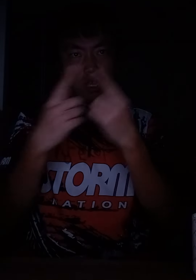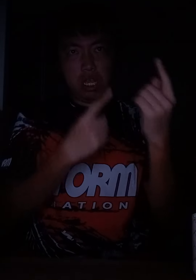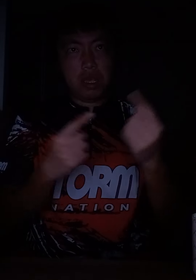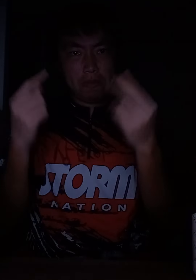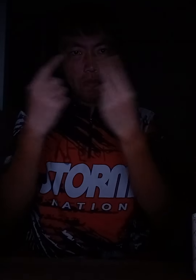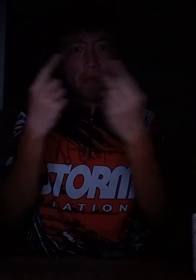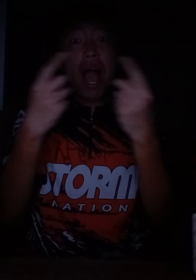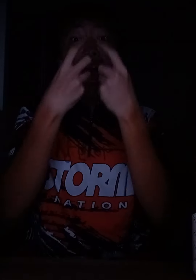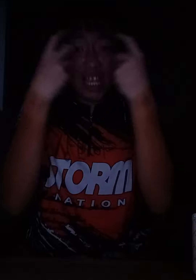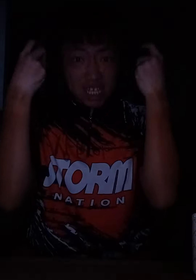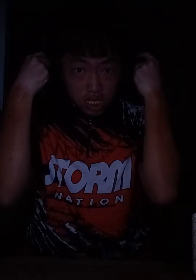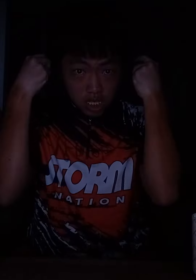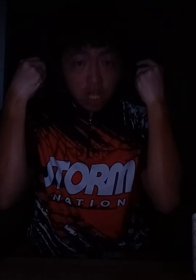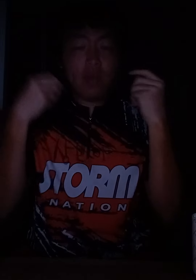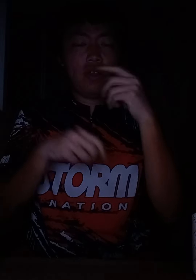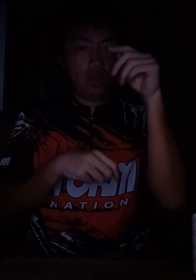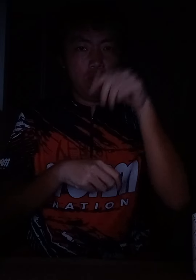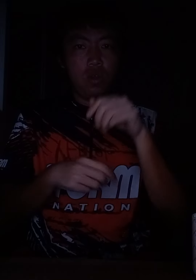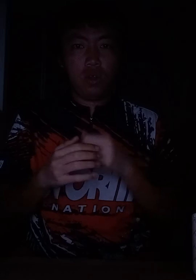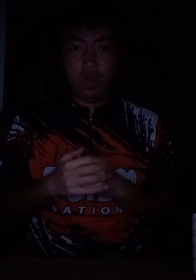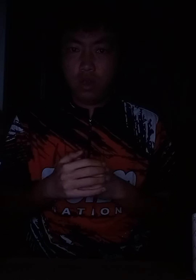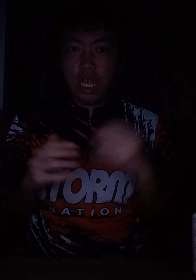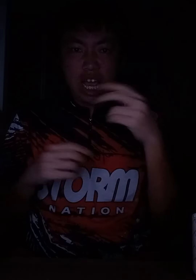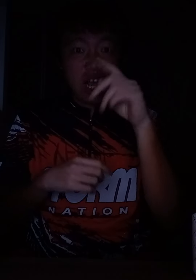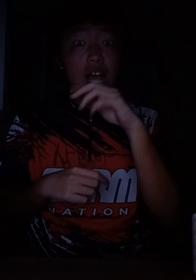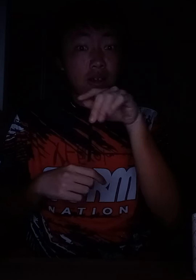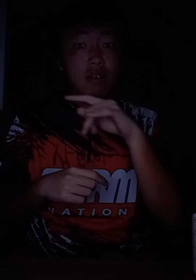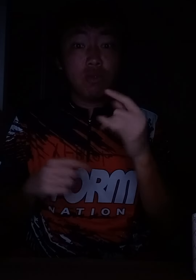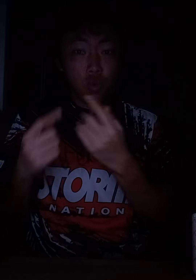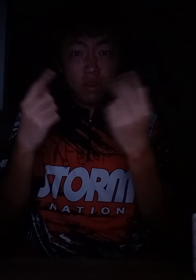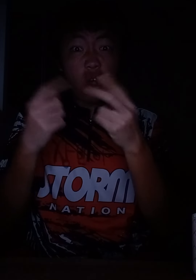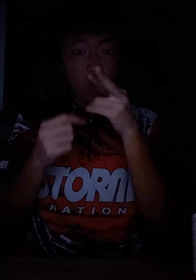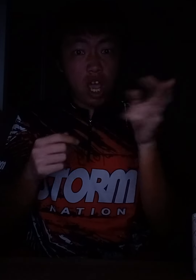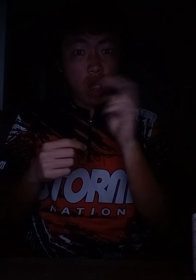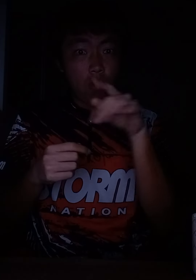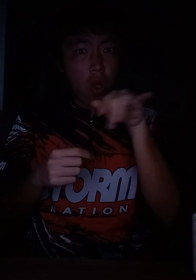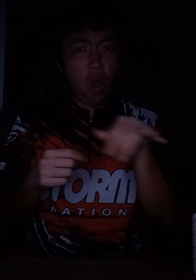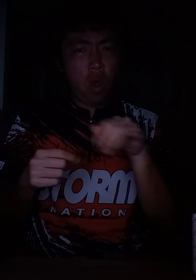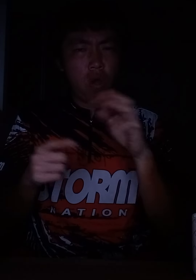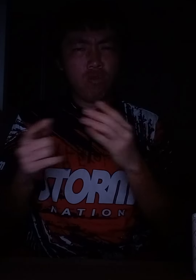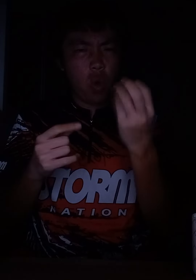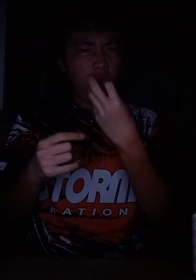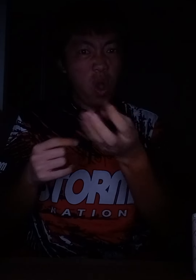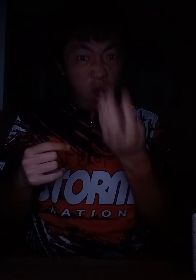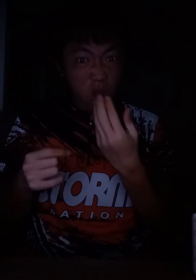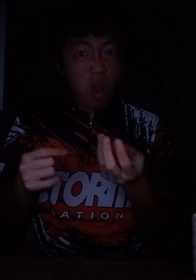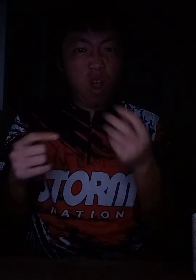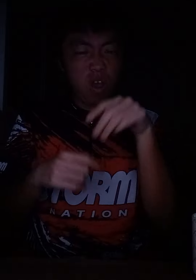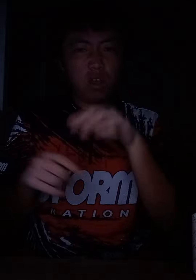이젠 마스크를 쓰라며 항의했고 여기에 A씨가 왜 시비를 거냐며 욕설을 하고 난동을 치는 겁니다.